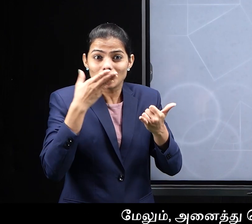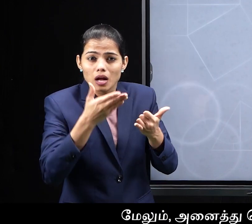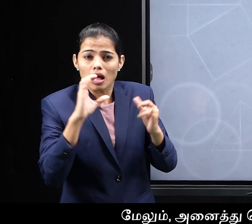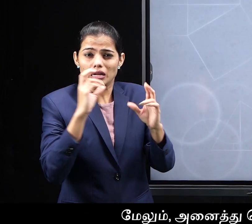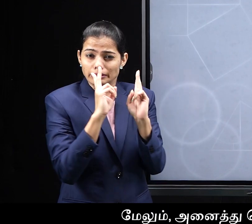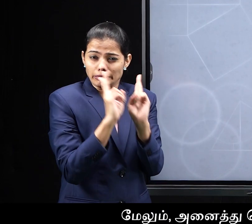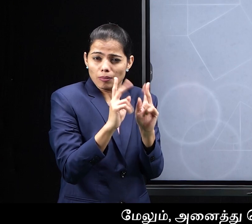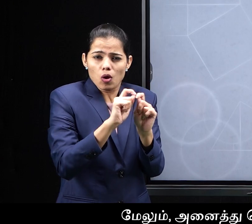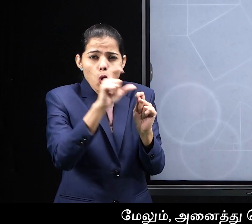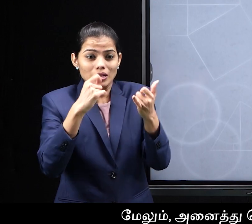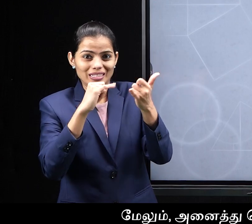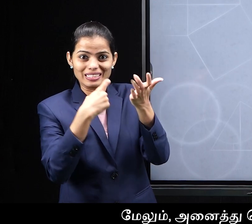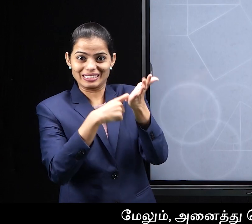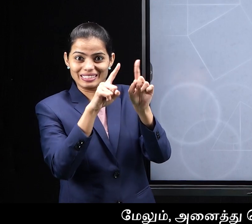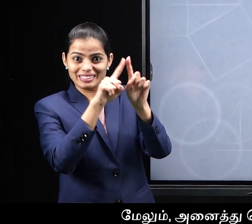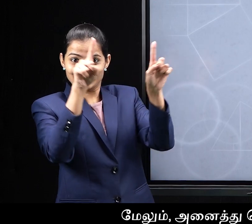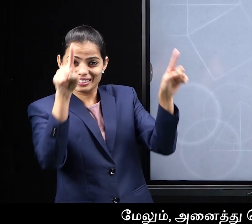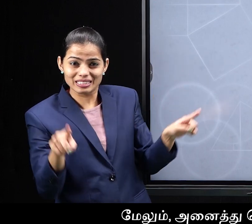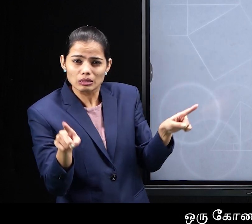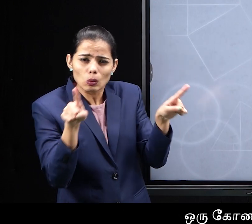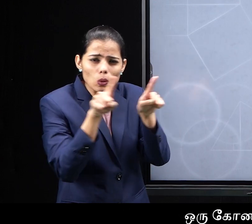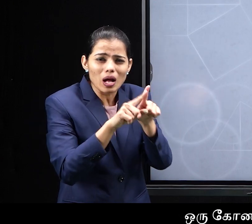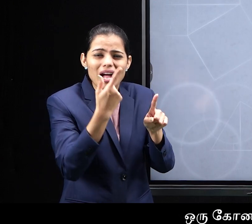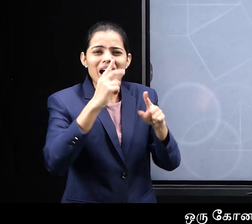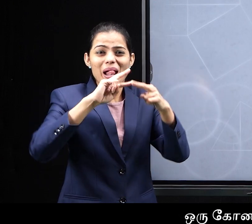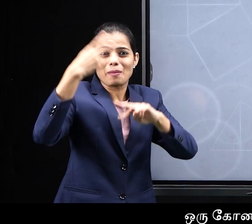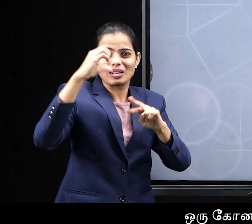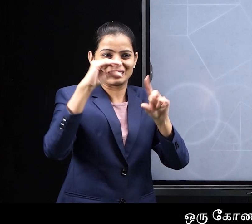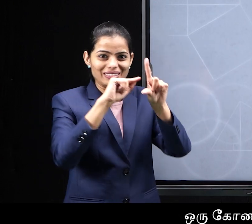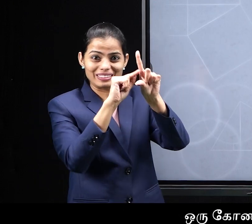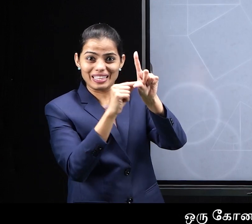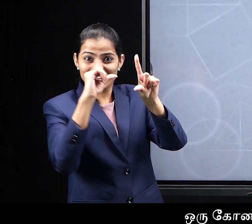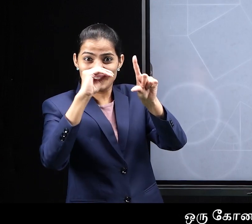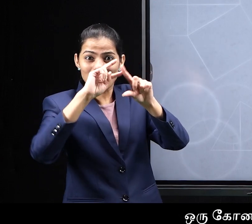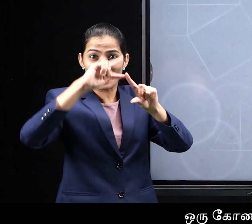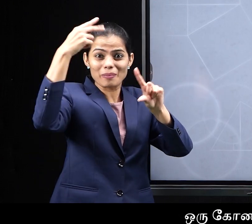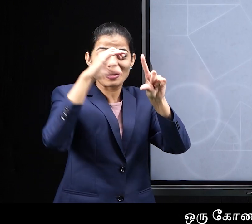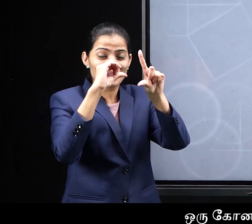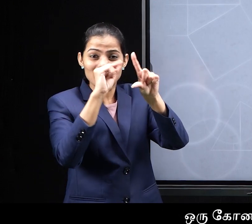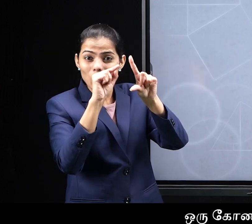மேலும் அனைத்து செவ்வகங்களையும் கவனியுங்கள். ஒரு கோணம் 90 பாகை டிகிரிக்கு மேல்